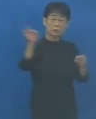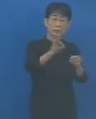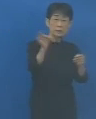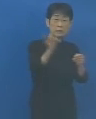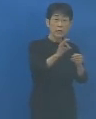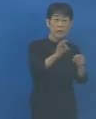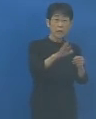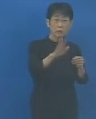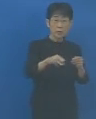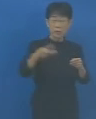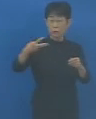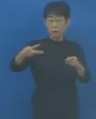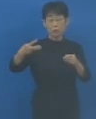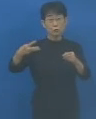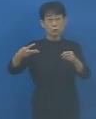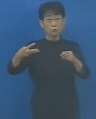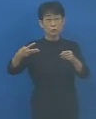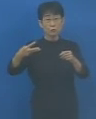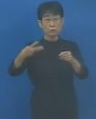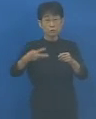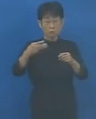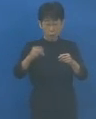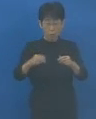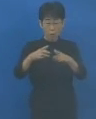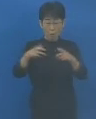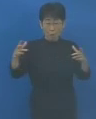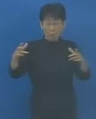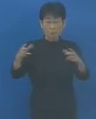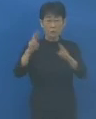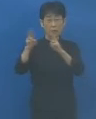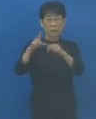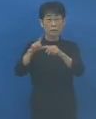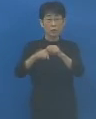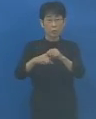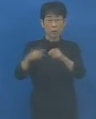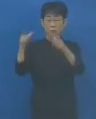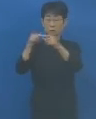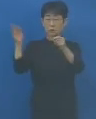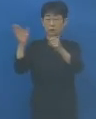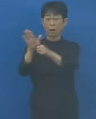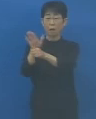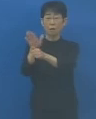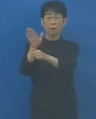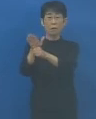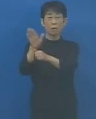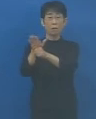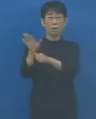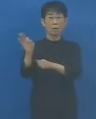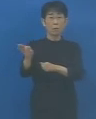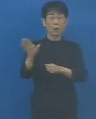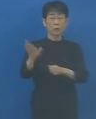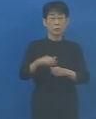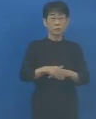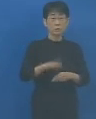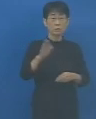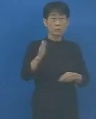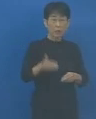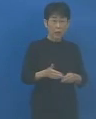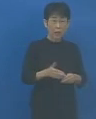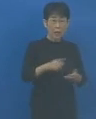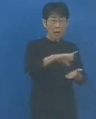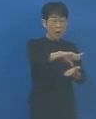で支えているという形であります。まあ、そういう JR の成り立ちもございますのでローカル線に対